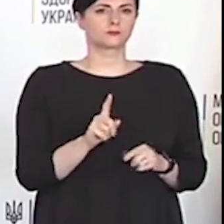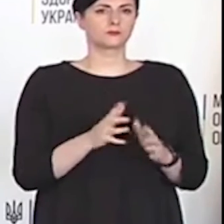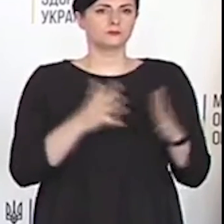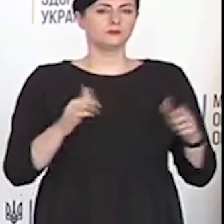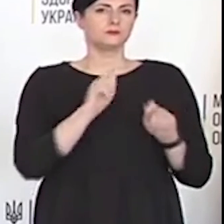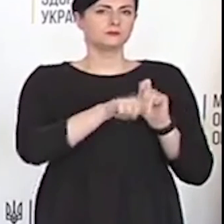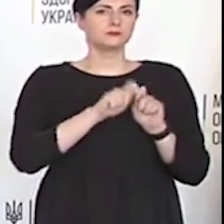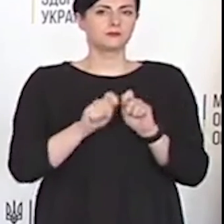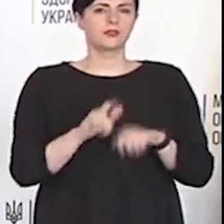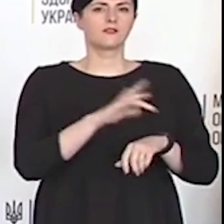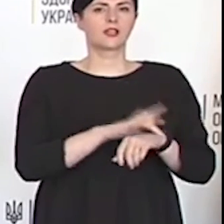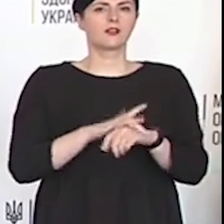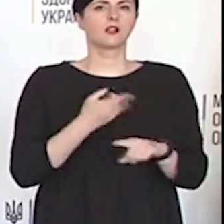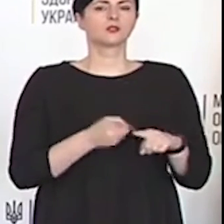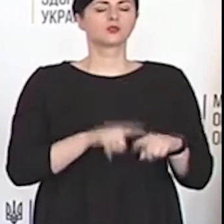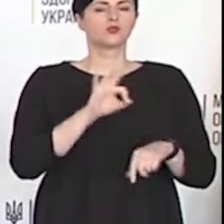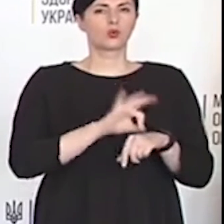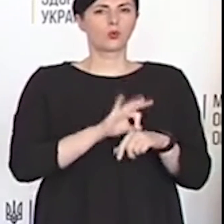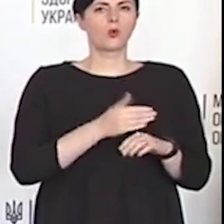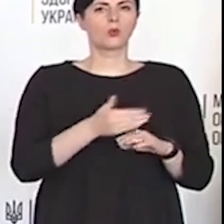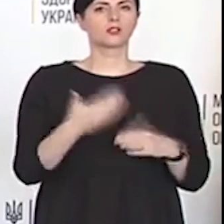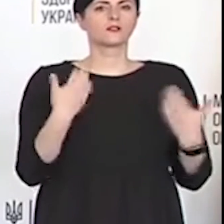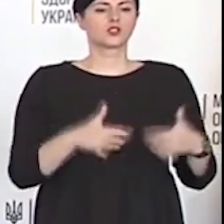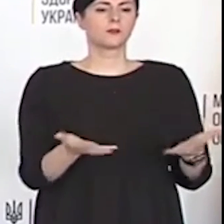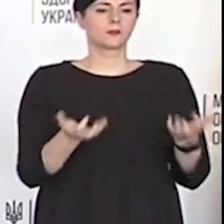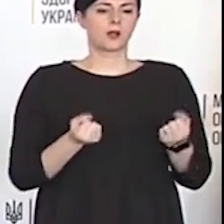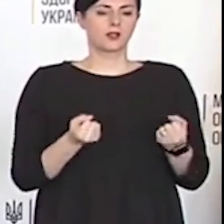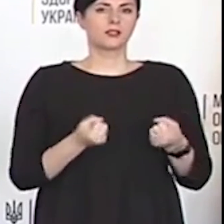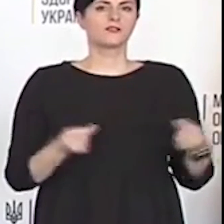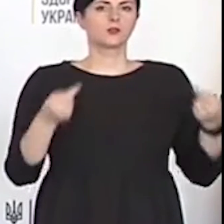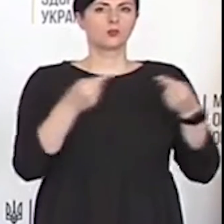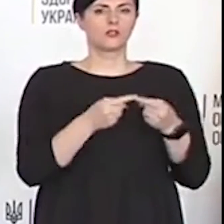тестували, максимально виявляли цю хворобу і потім вже приймали відповідні заходи.